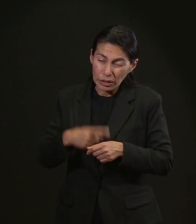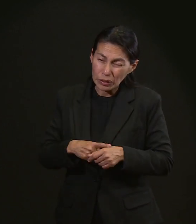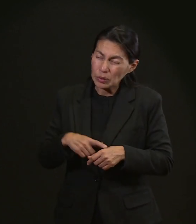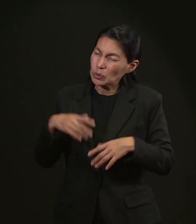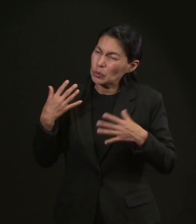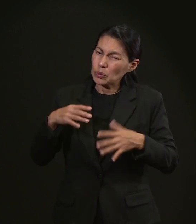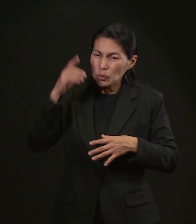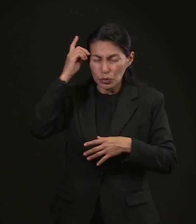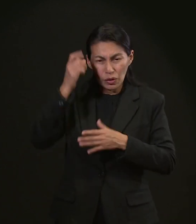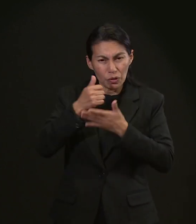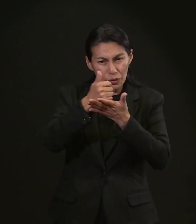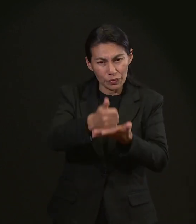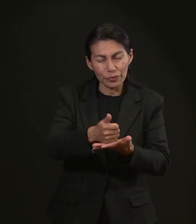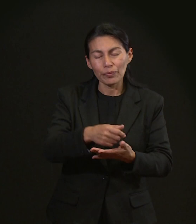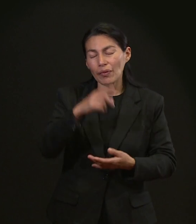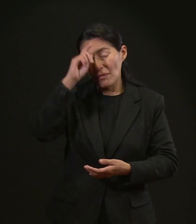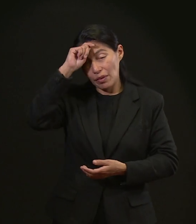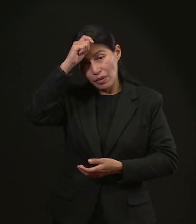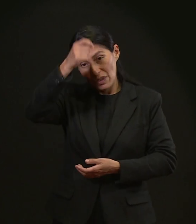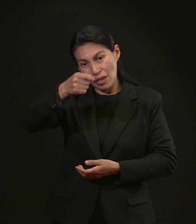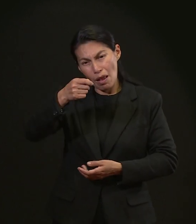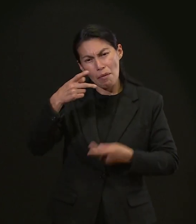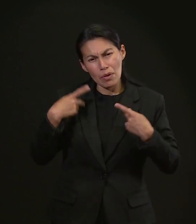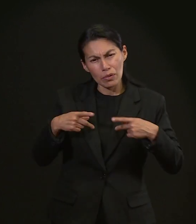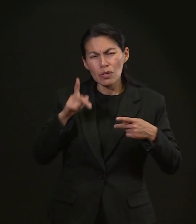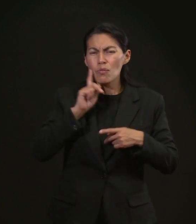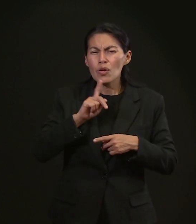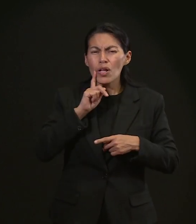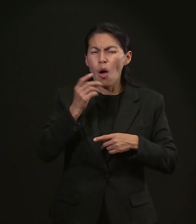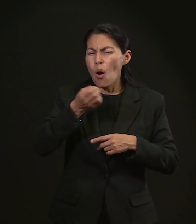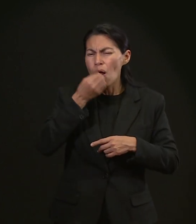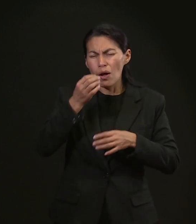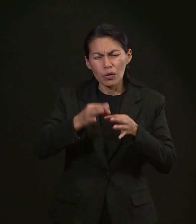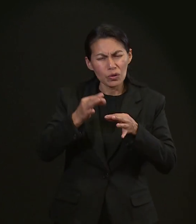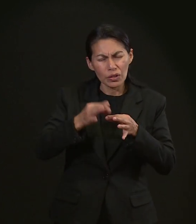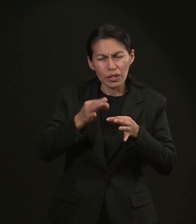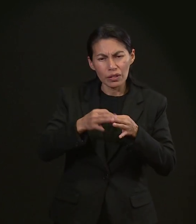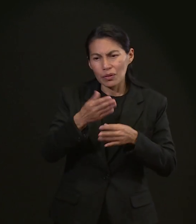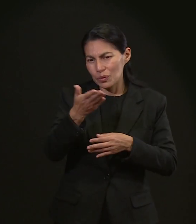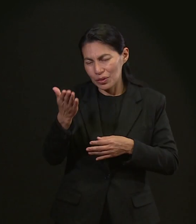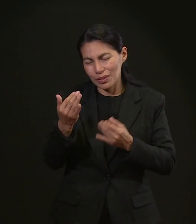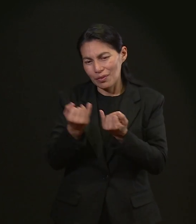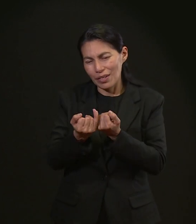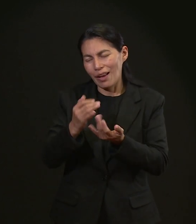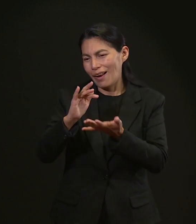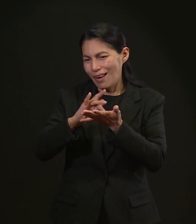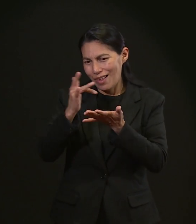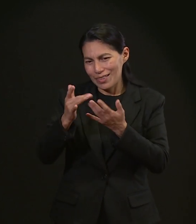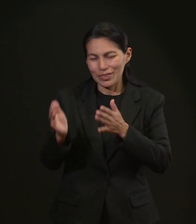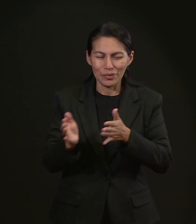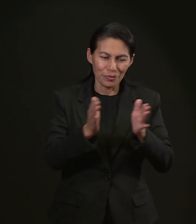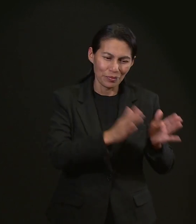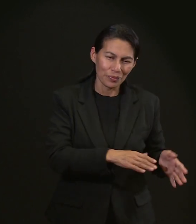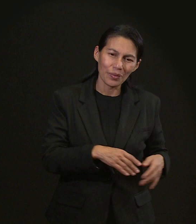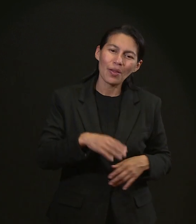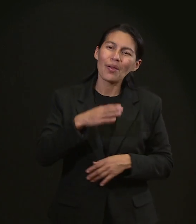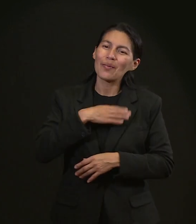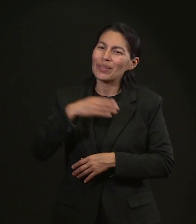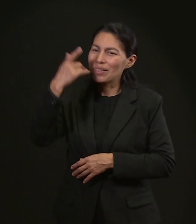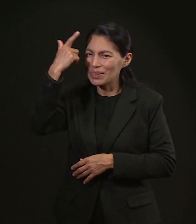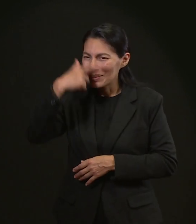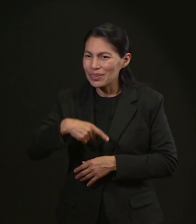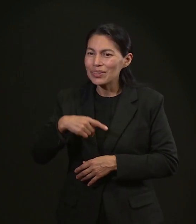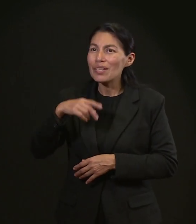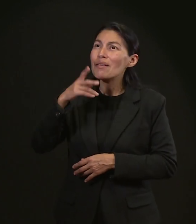el de las guerreras de la oración y a ustedes gracias patricia rotger córdoba buenas noches